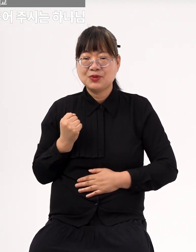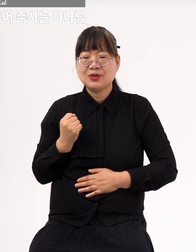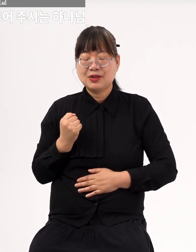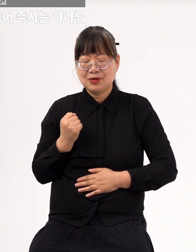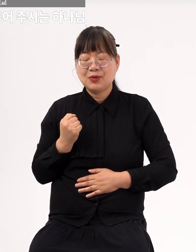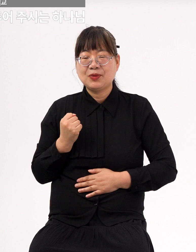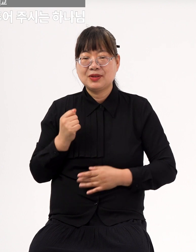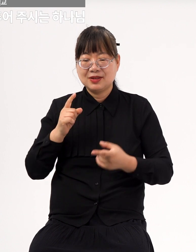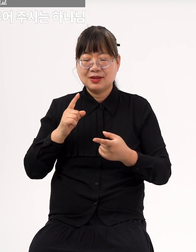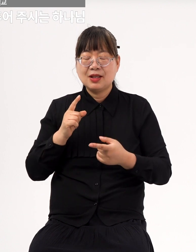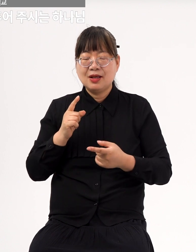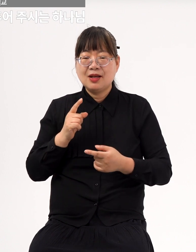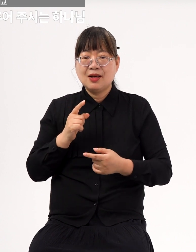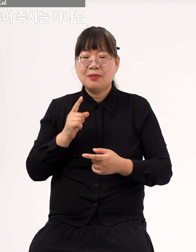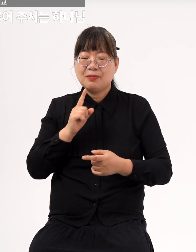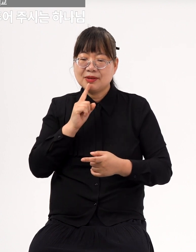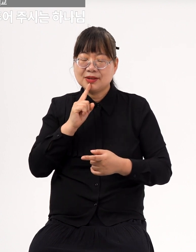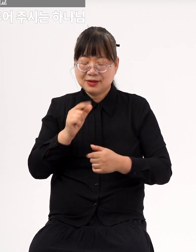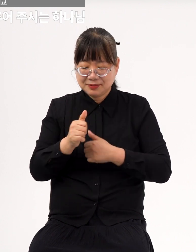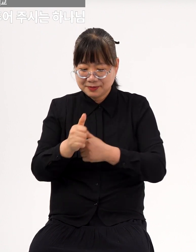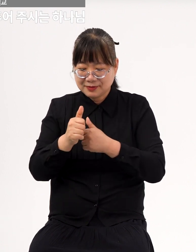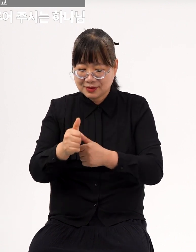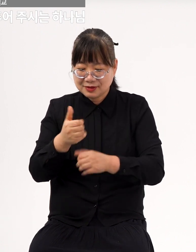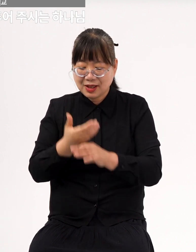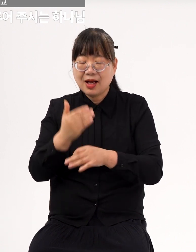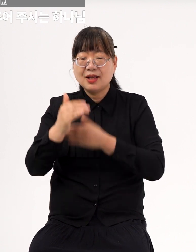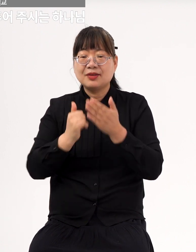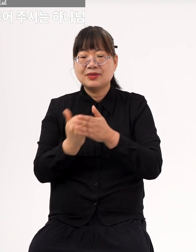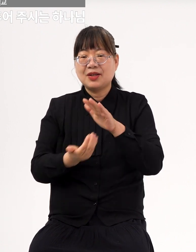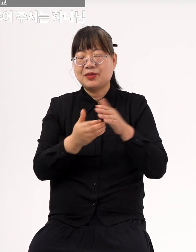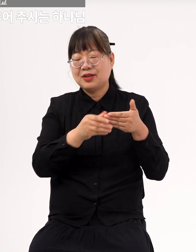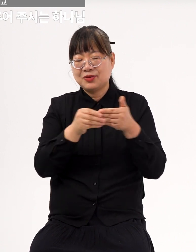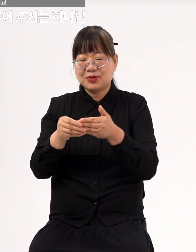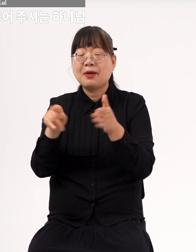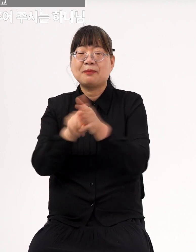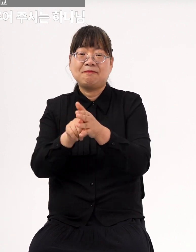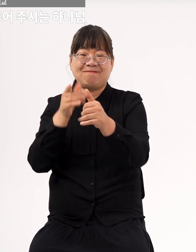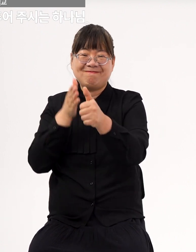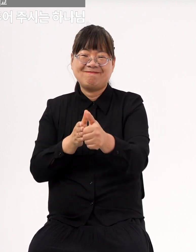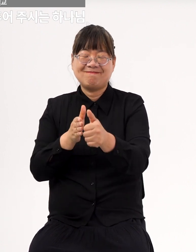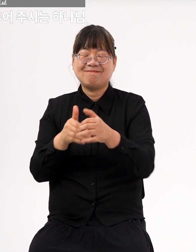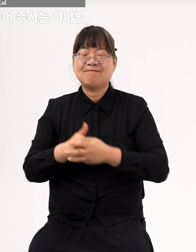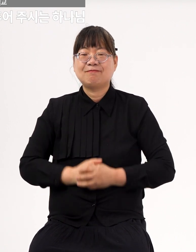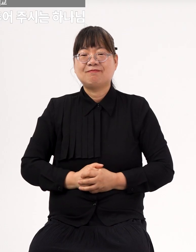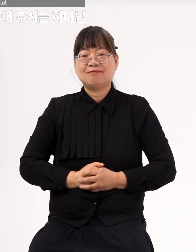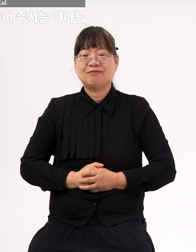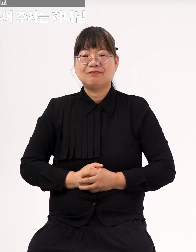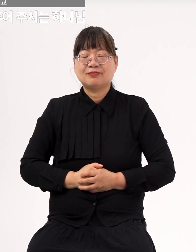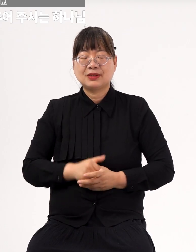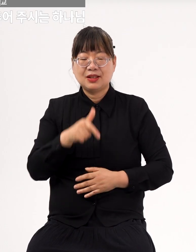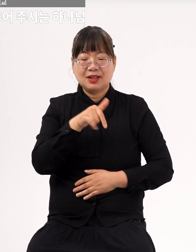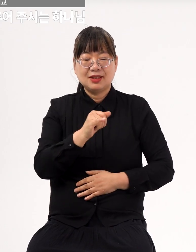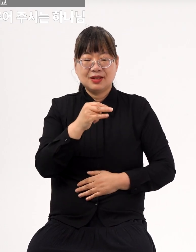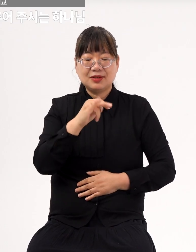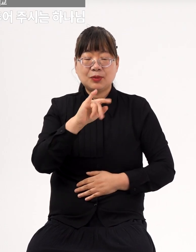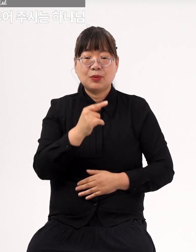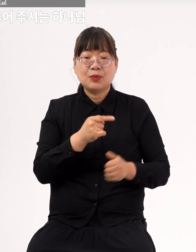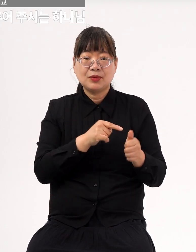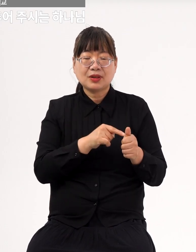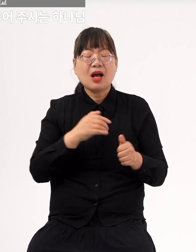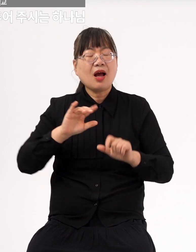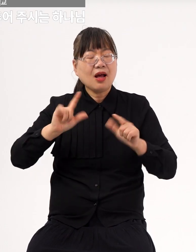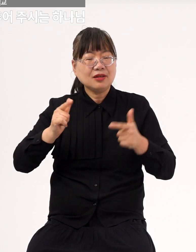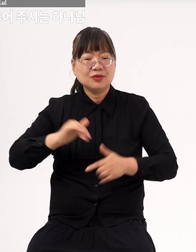쫓아가다 보면 하나님이 최고의 길로 인도하시는 줄을 믿으시기 바랍니다. 기도원이 여기서,